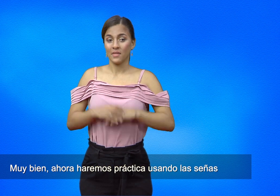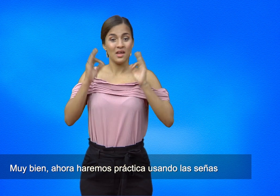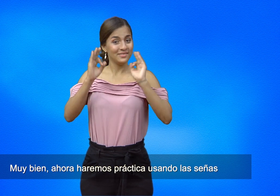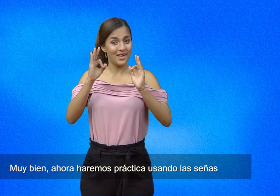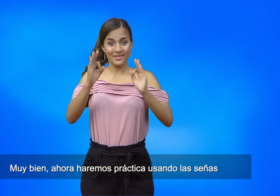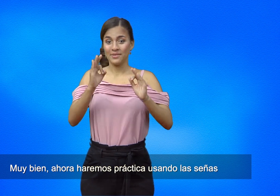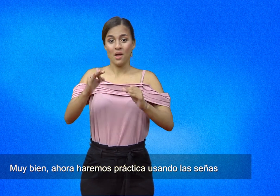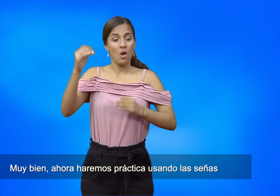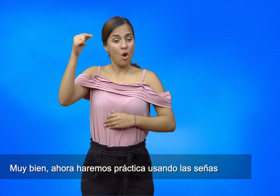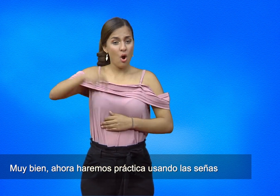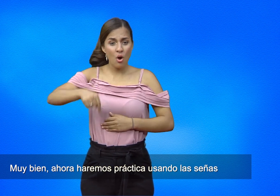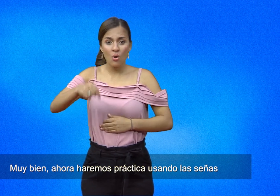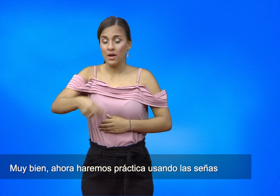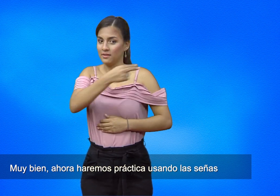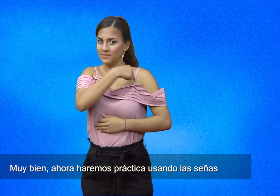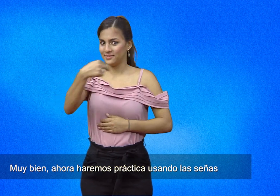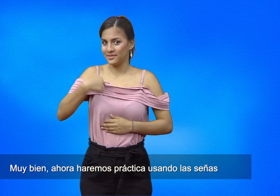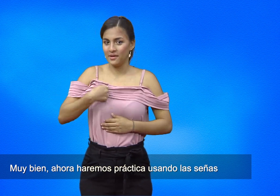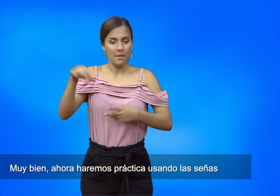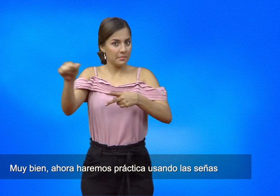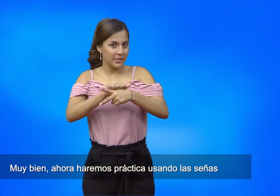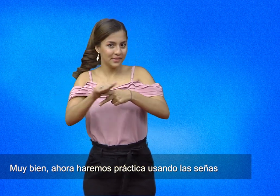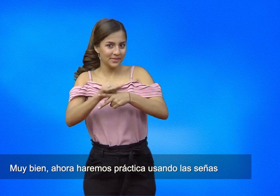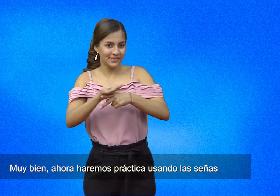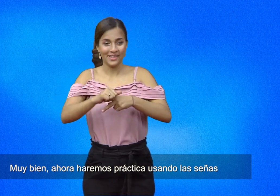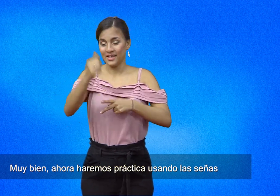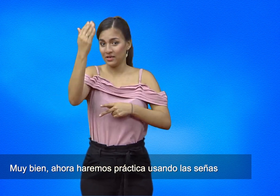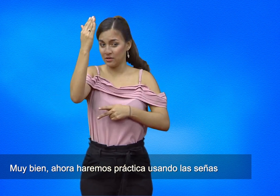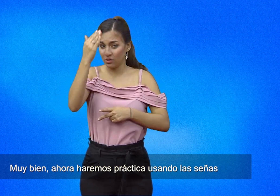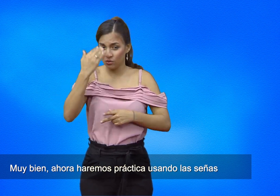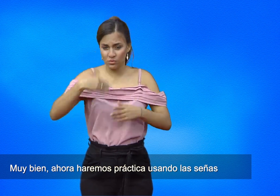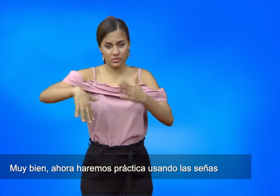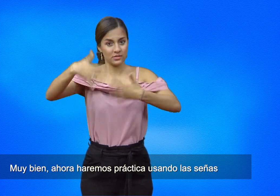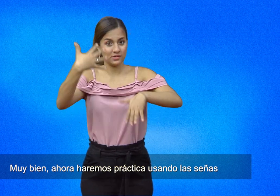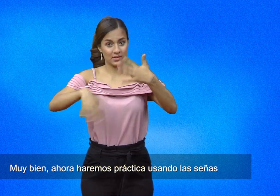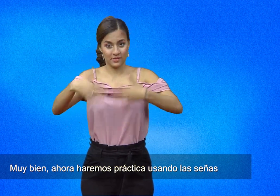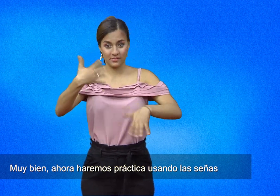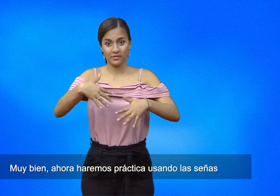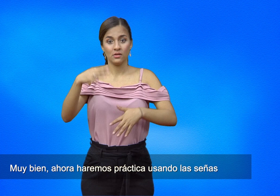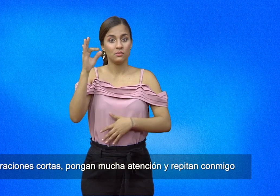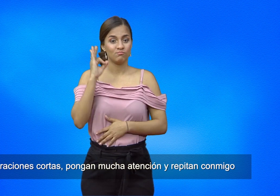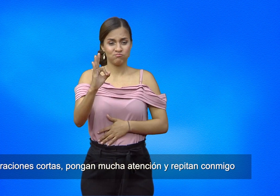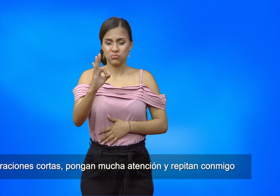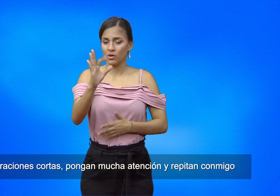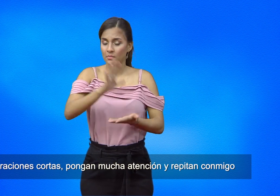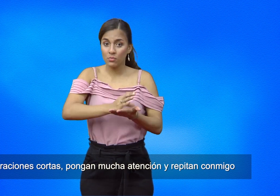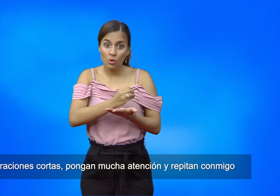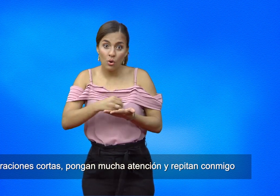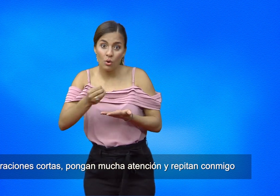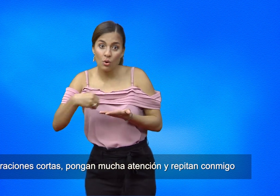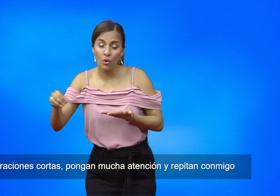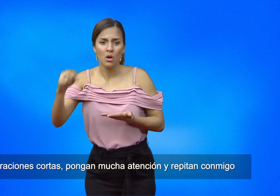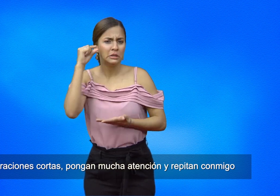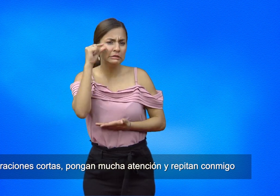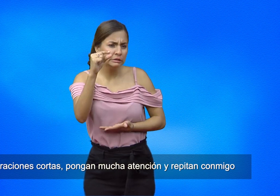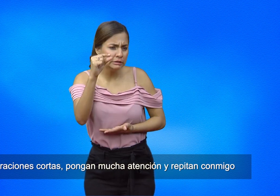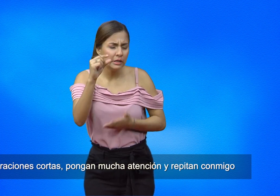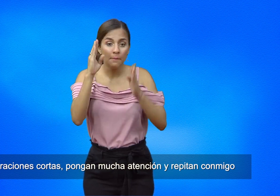muy bien ahora haremos práctica usando las señas en oraciones cortas ponga